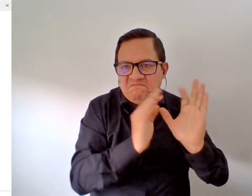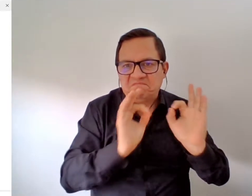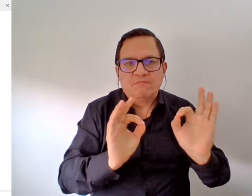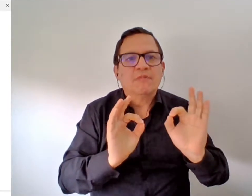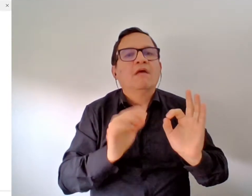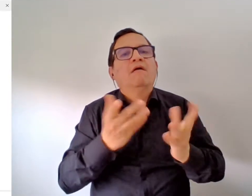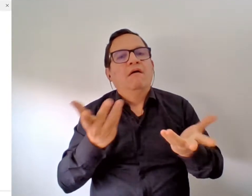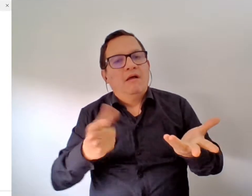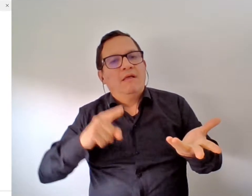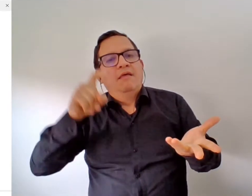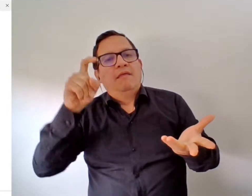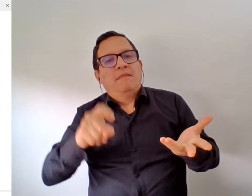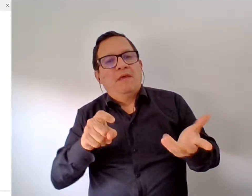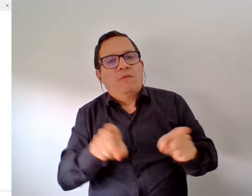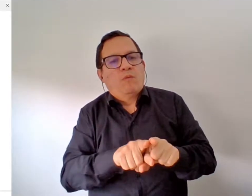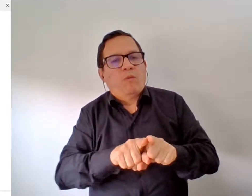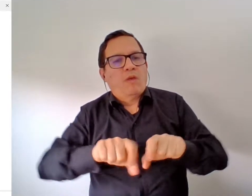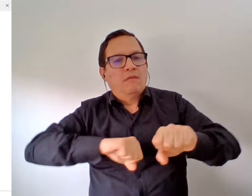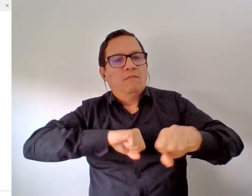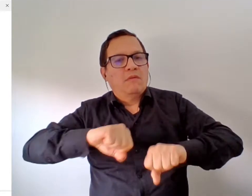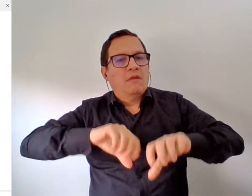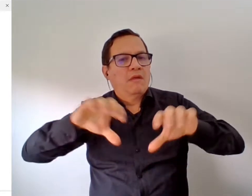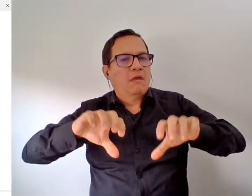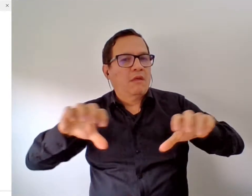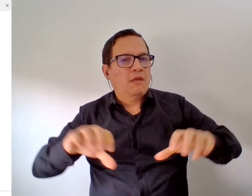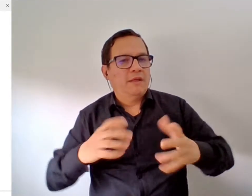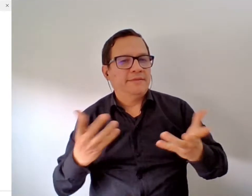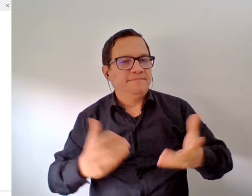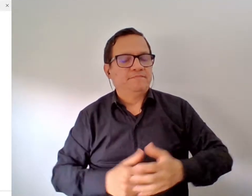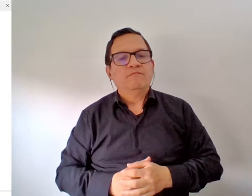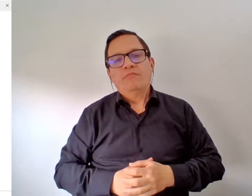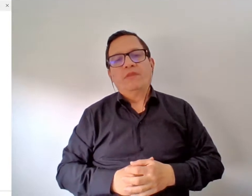se deben realizar las siguientes actividades.